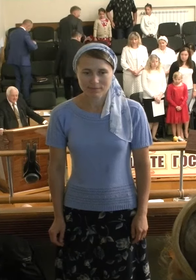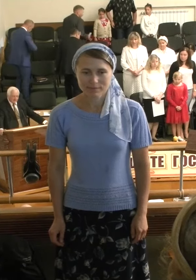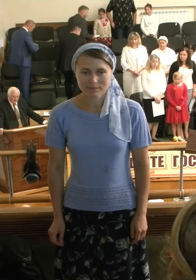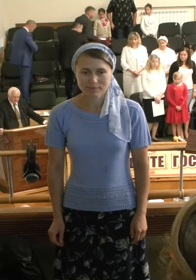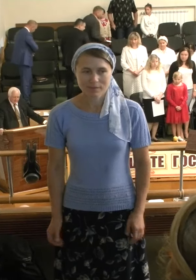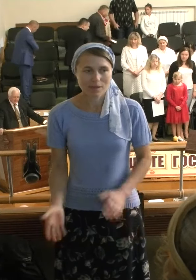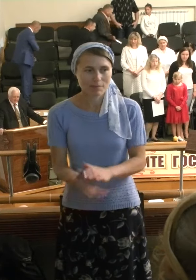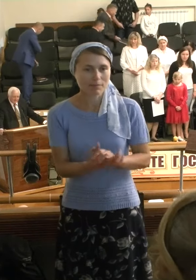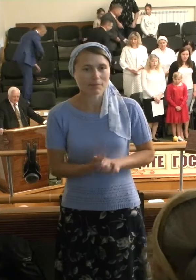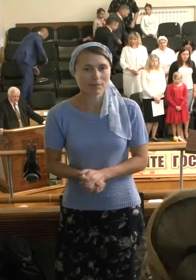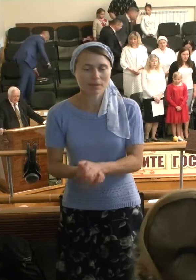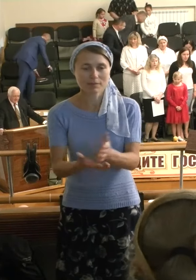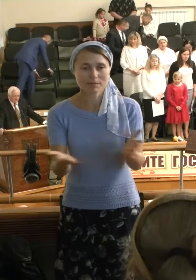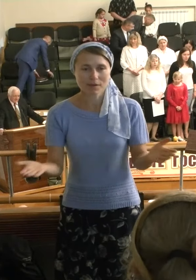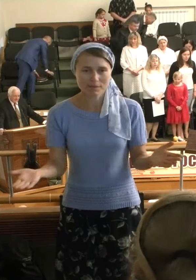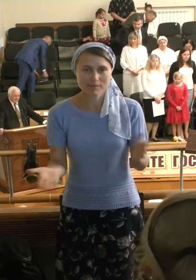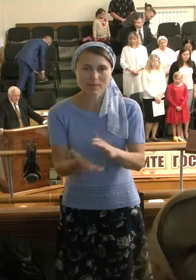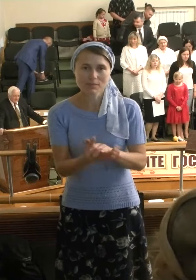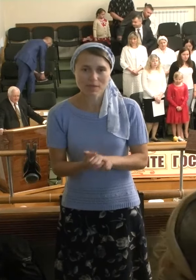Мир вам! Мир